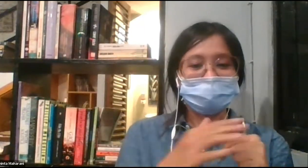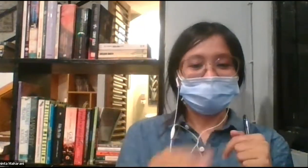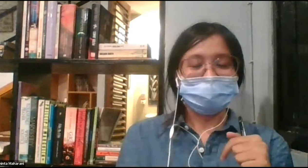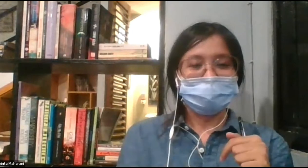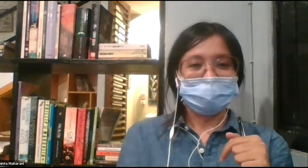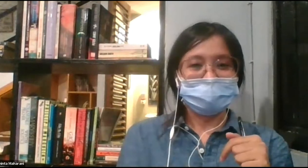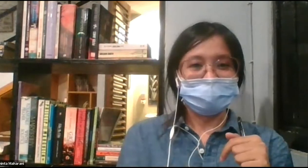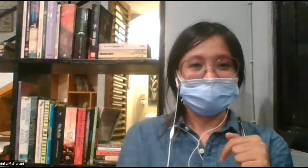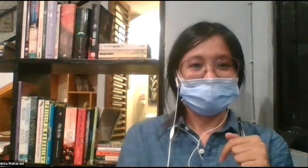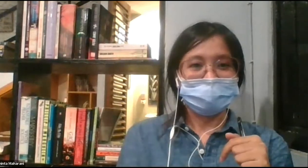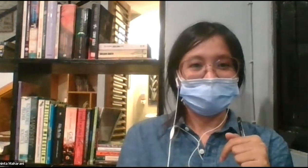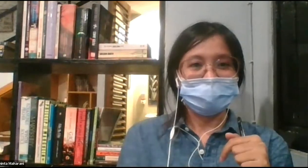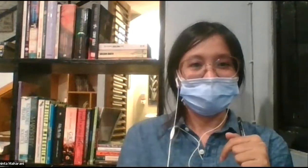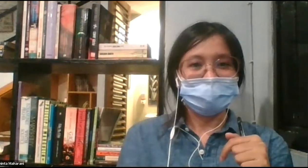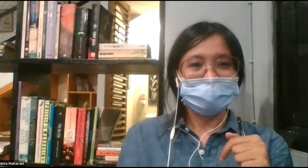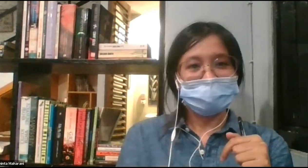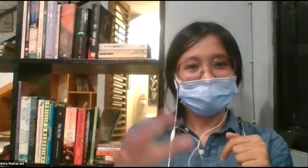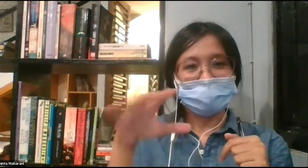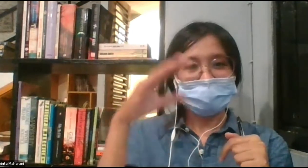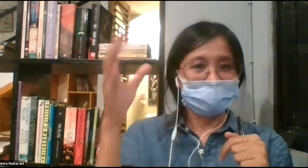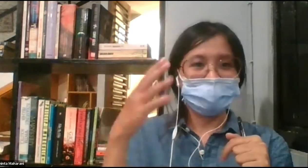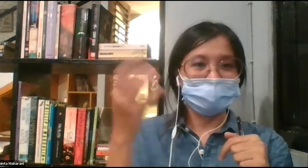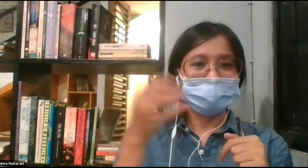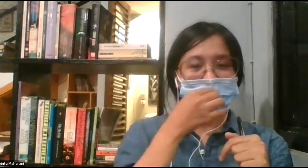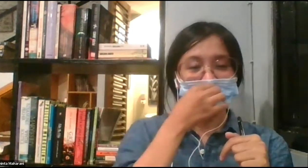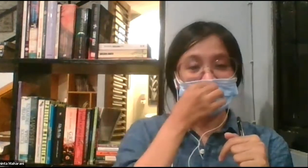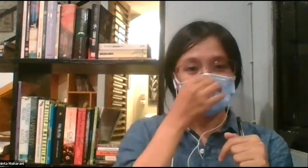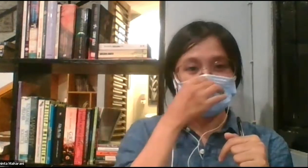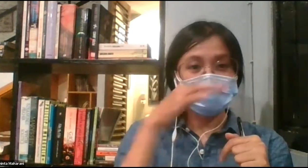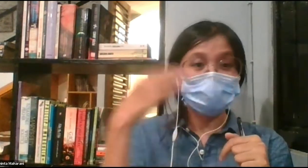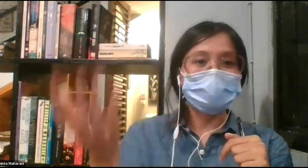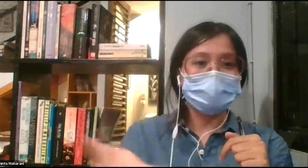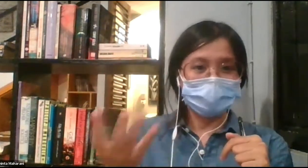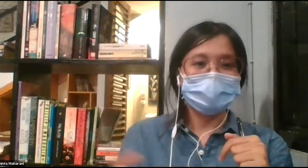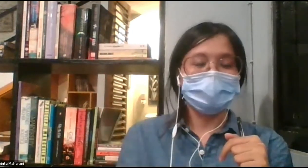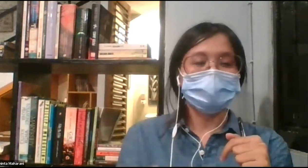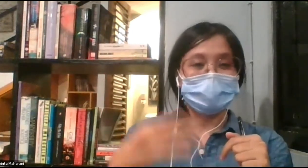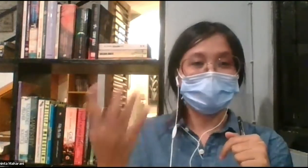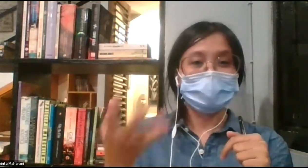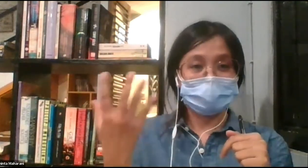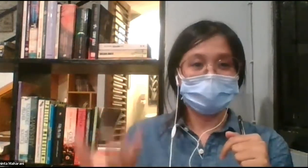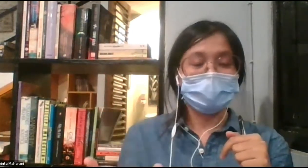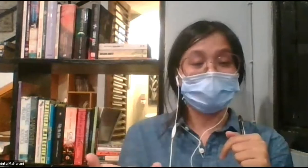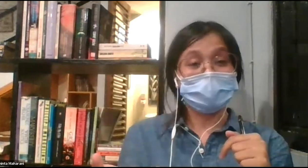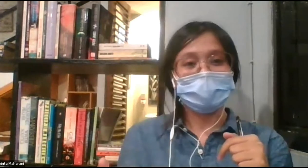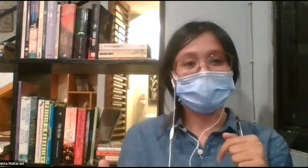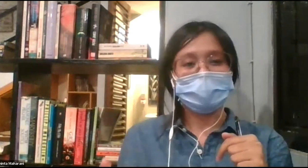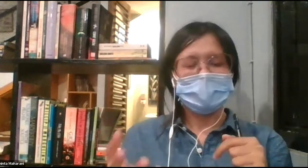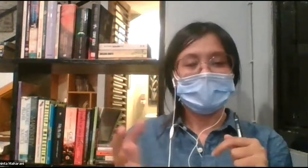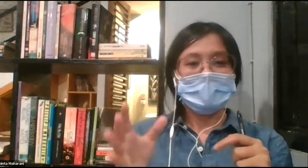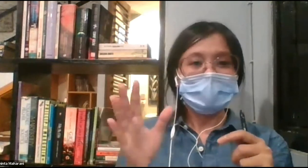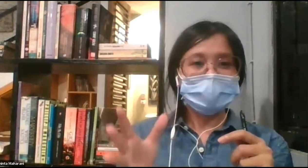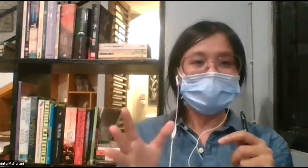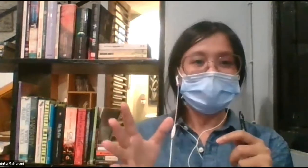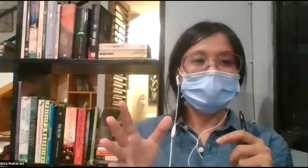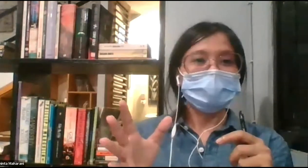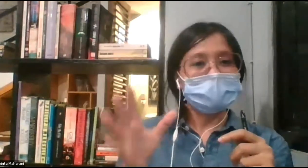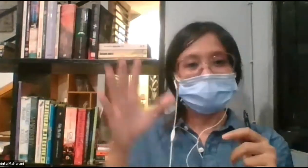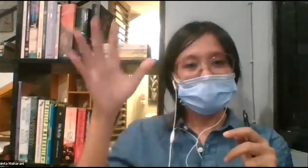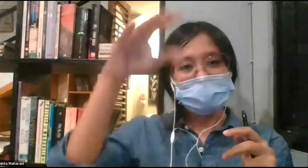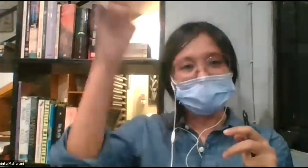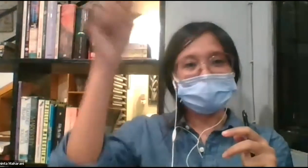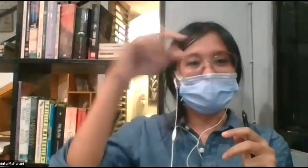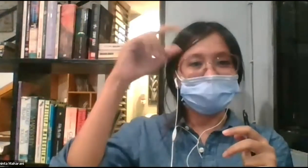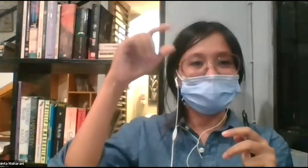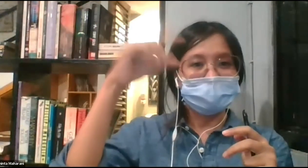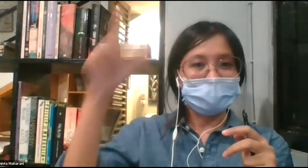Itu. Ya, ini kita belajar. Maksudnya saya juga belajar ya, bisa membuat judul yang menarik. Dan bisa